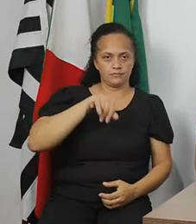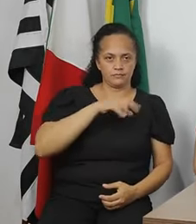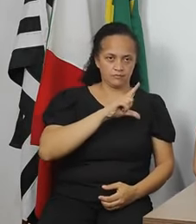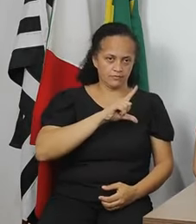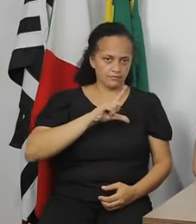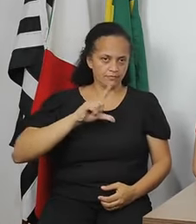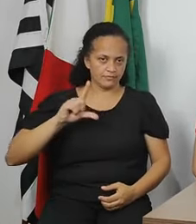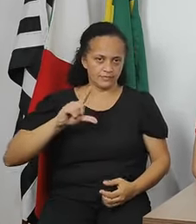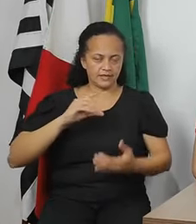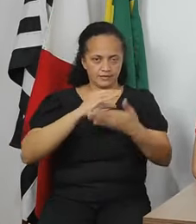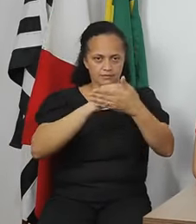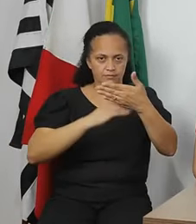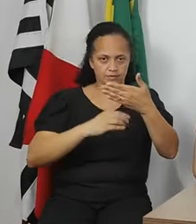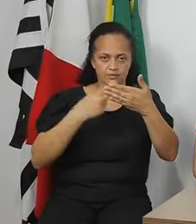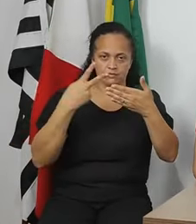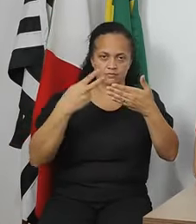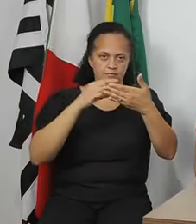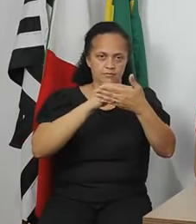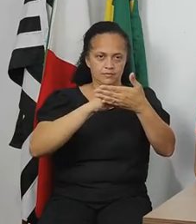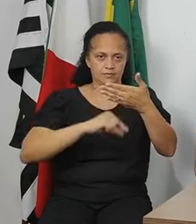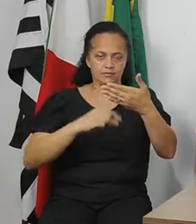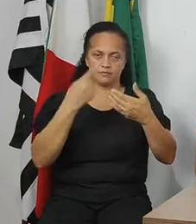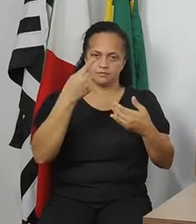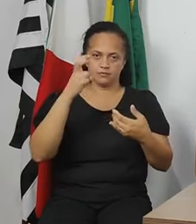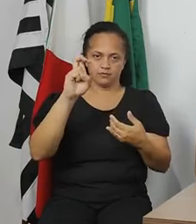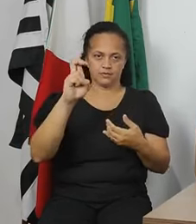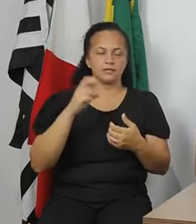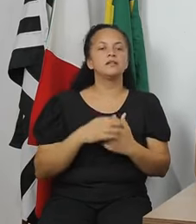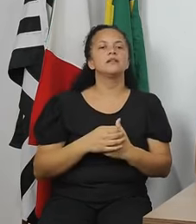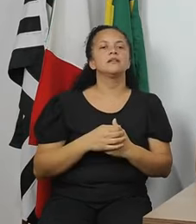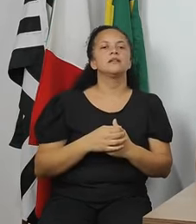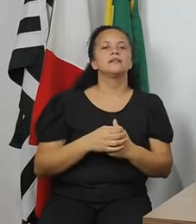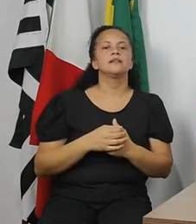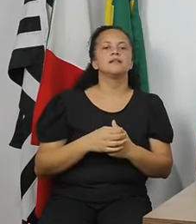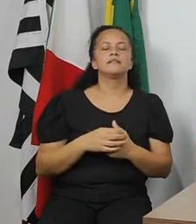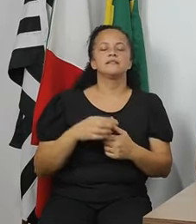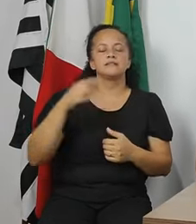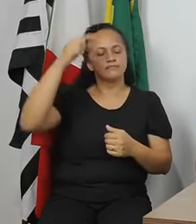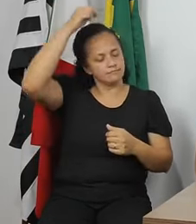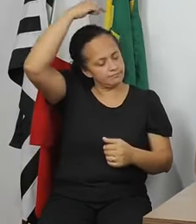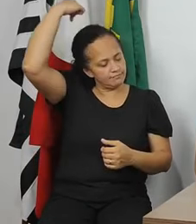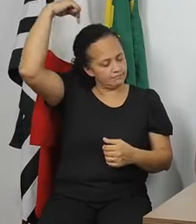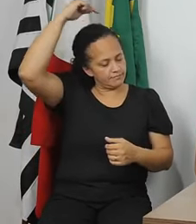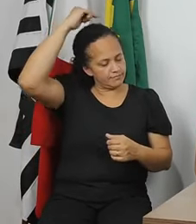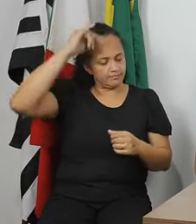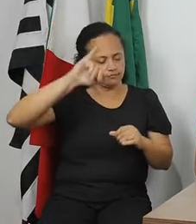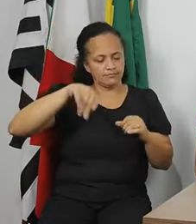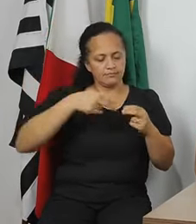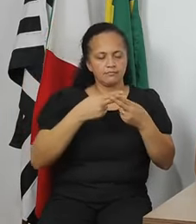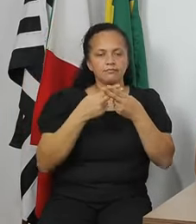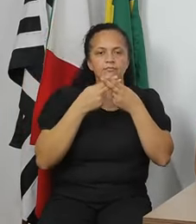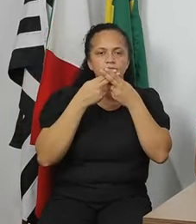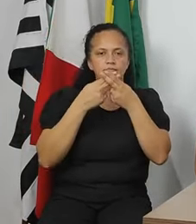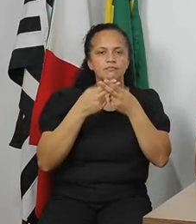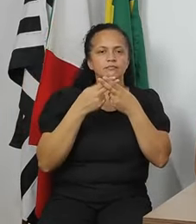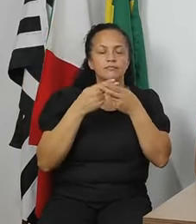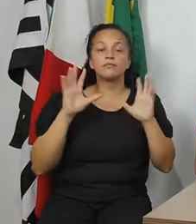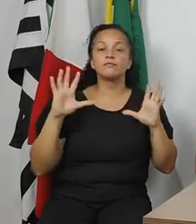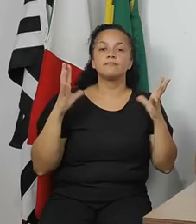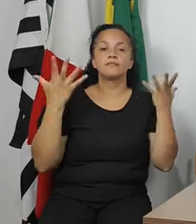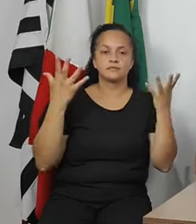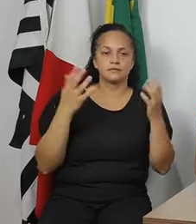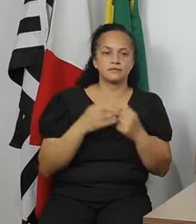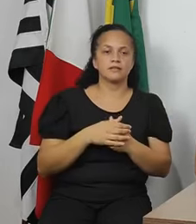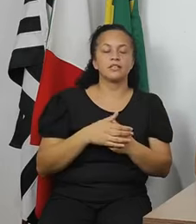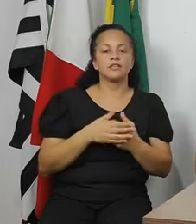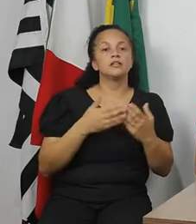assim: tocai a trombeta em Sião, santificai um jejum, convocai uma assembleia solene. Aí